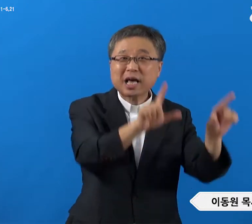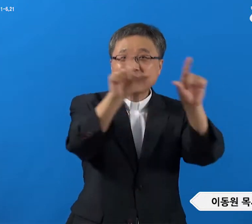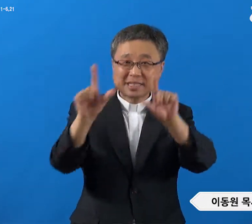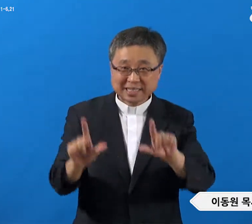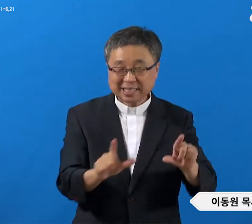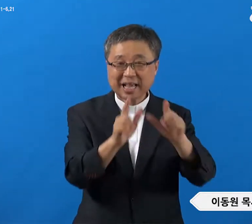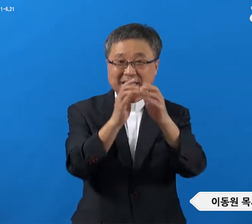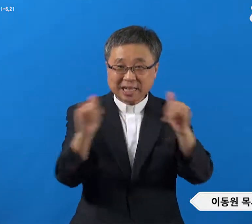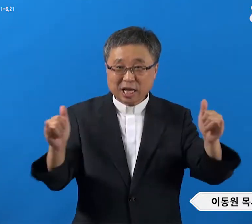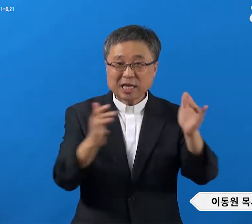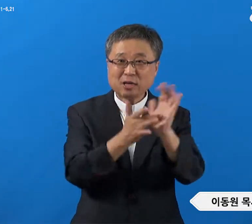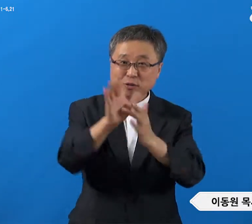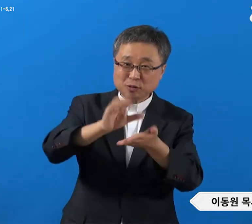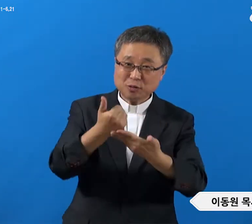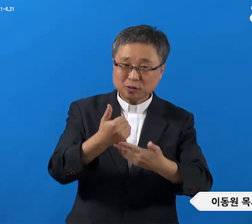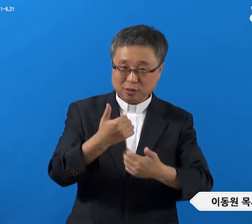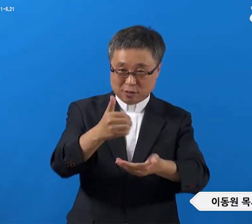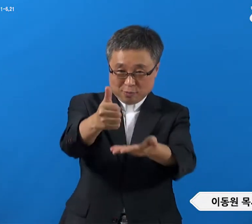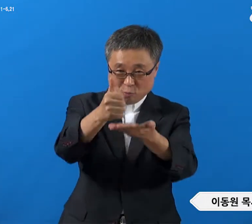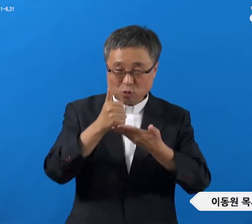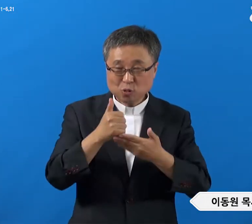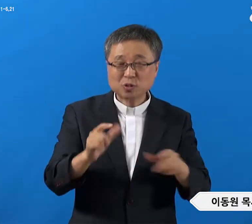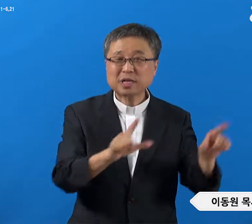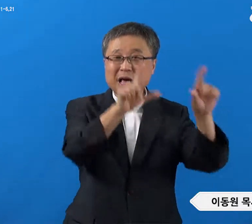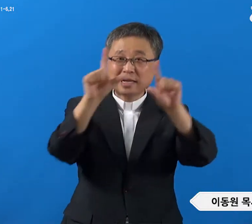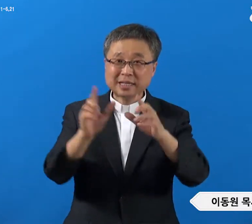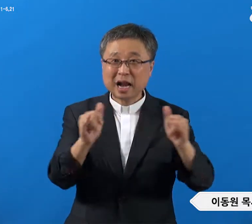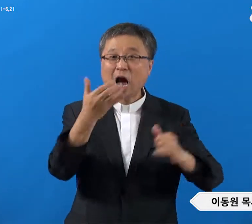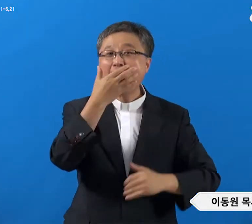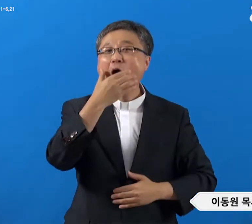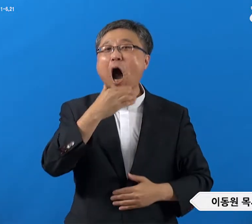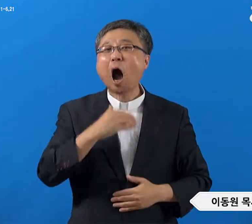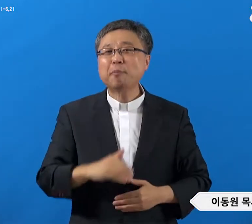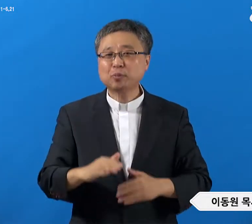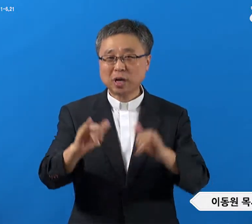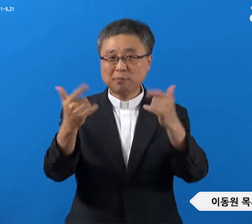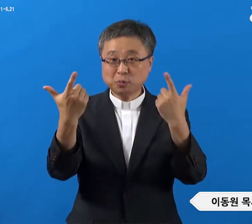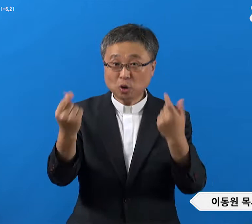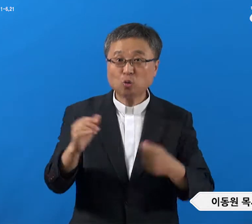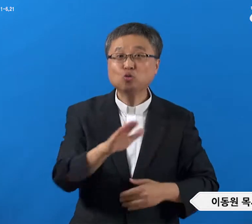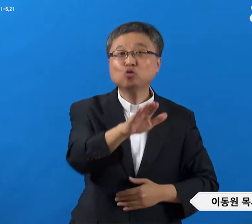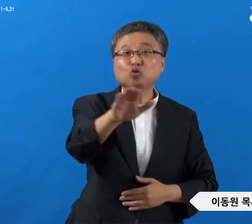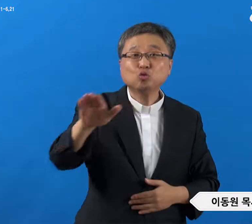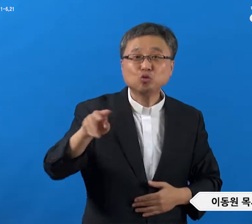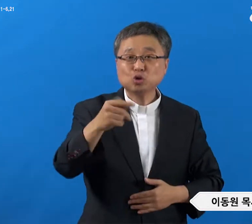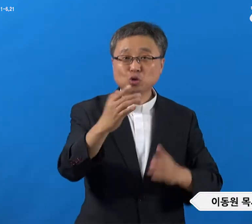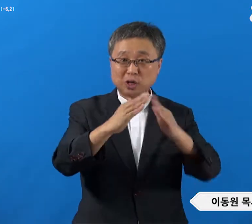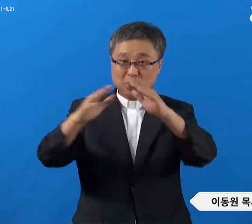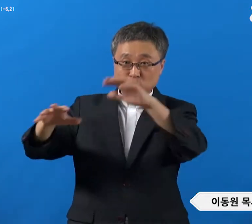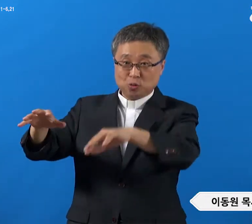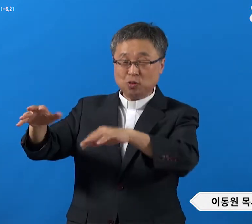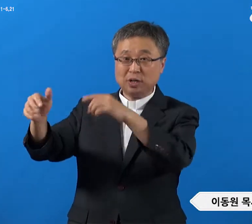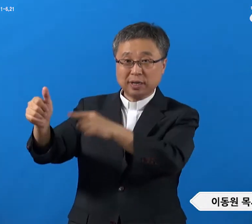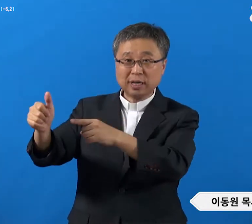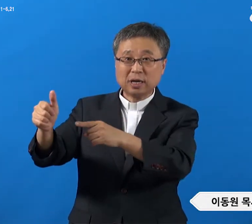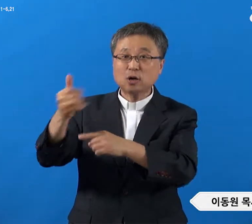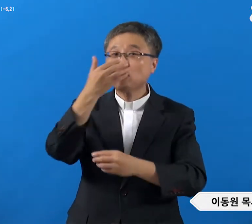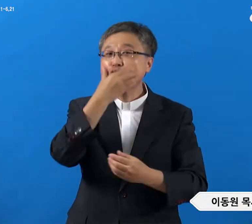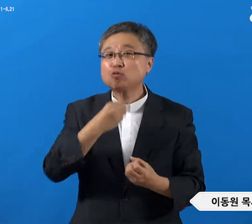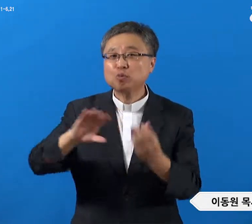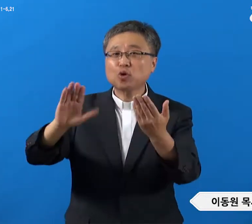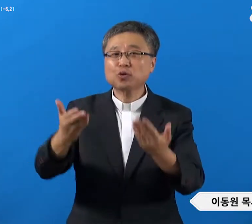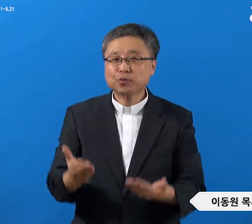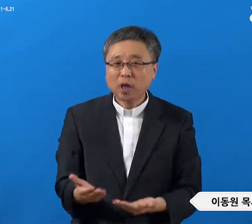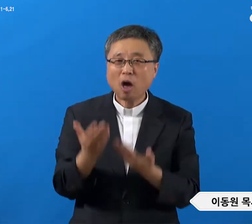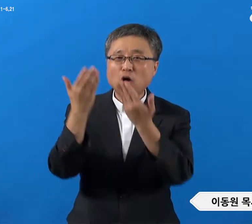사람, 예수 그리스도를 모시고 사는 사람들은 아브라함처럼 우리도 우리의 이웃들에게 축복이